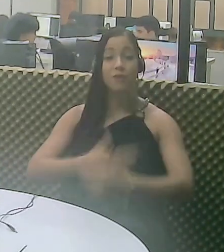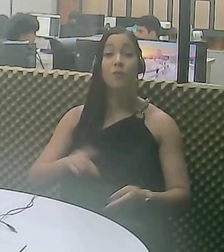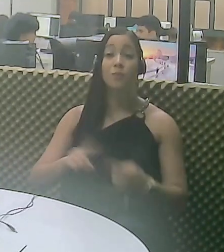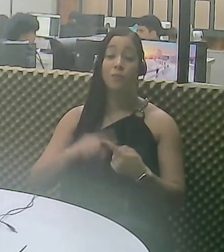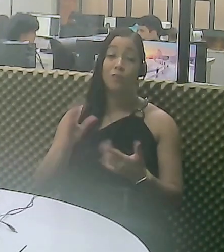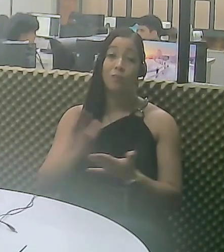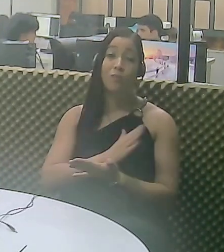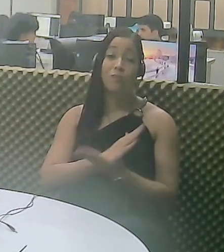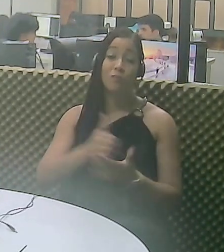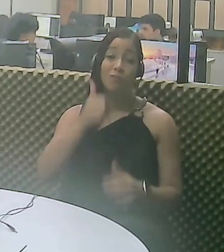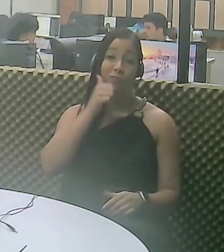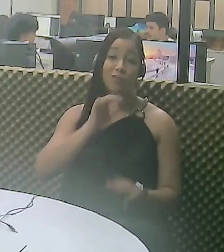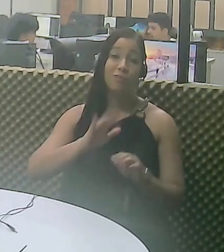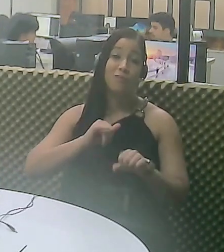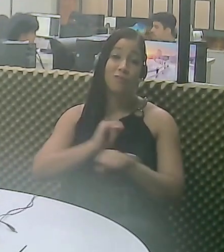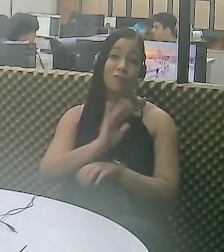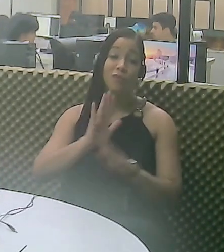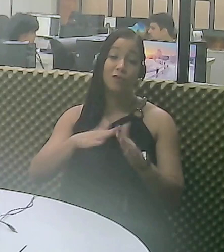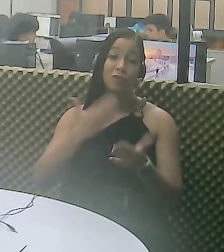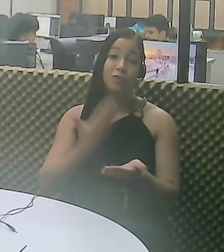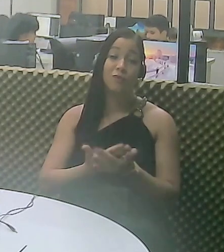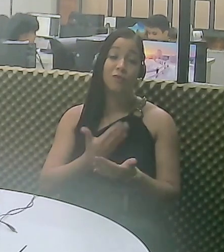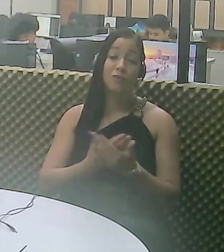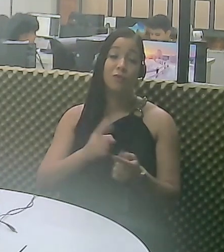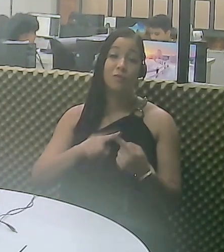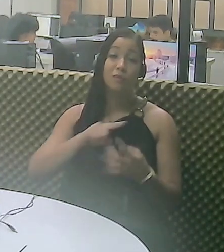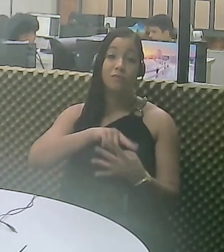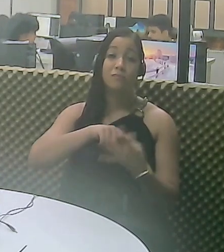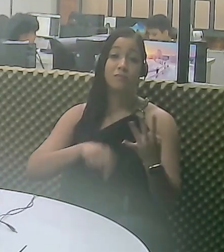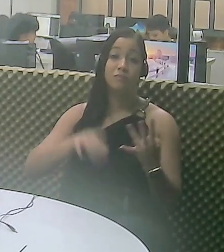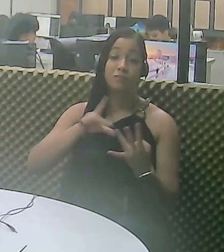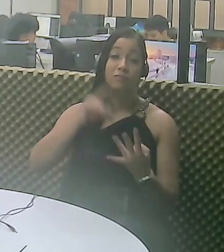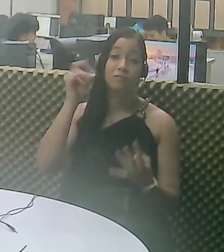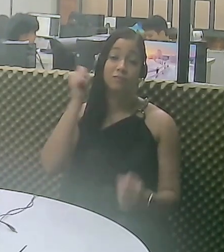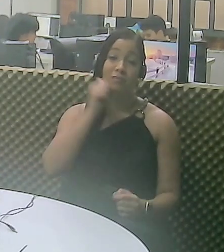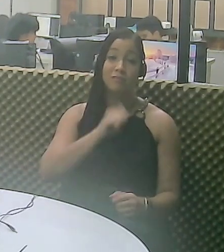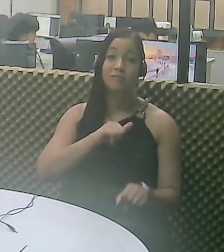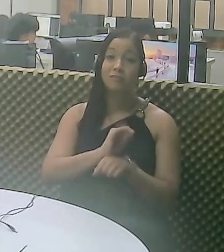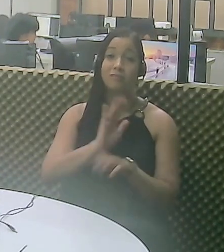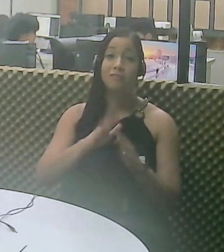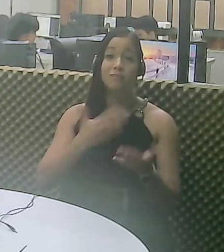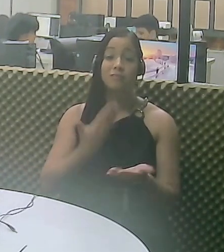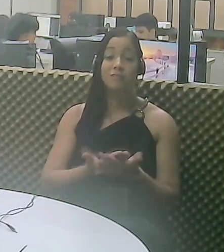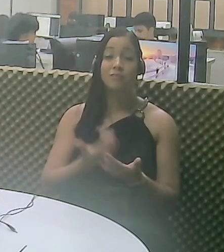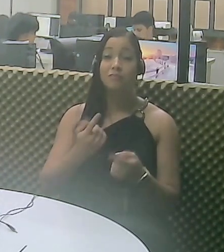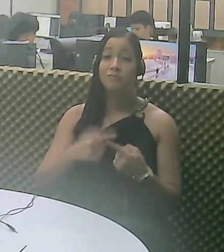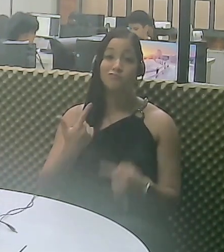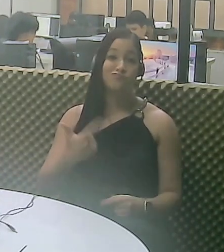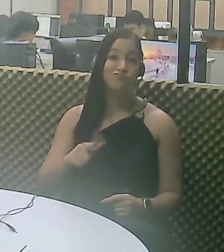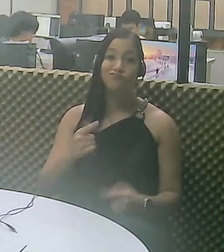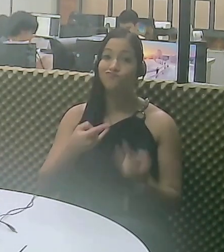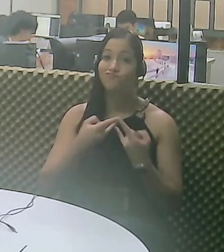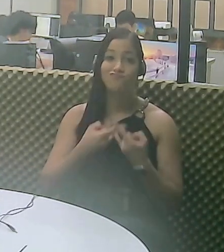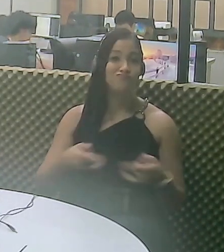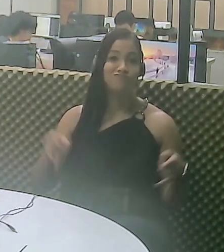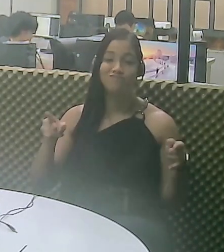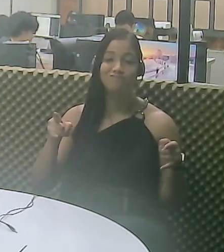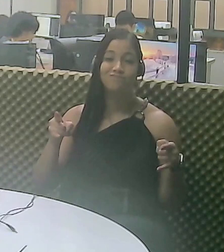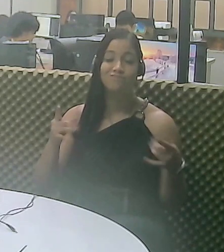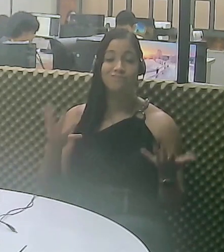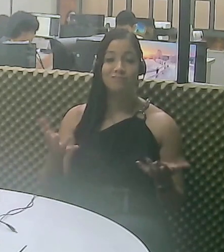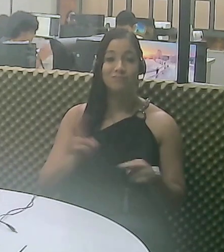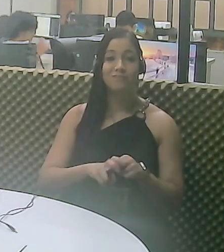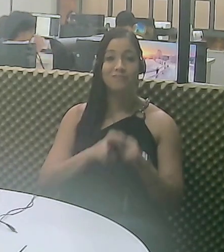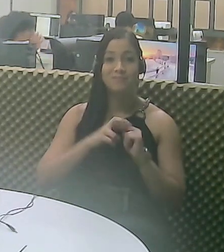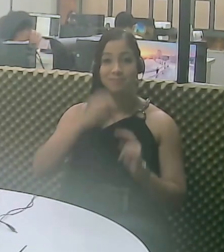porque às vezes a Ana não aparece na escola. É porque ela é uma dentre quatro garotas que falta aula por não ter absorvente.